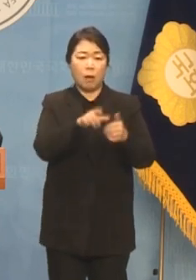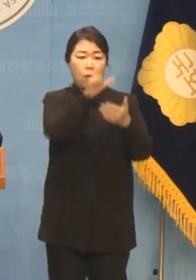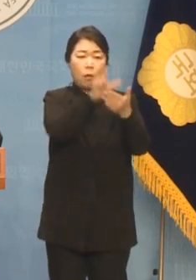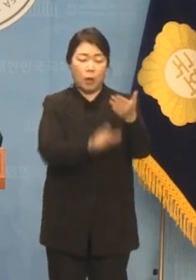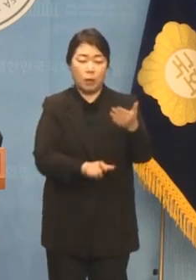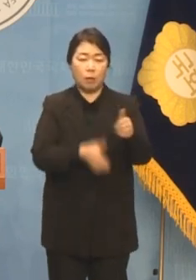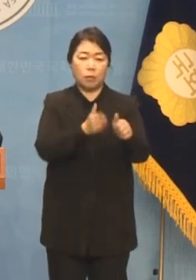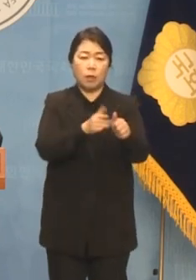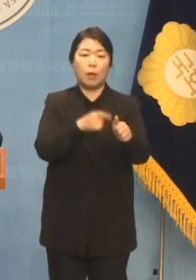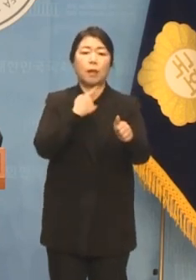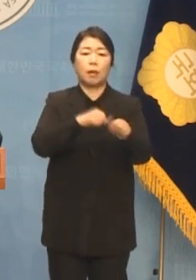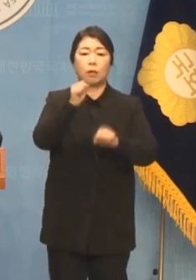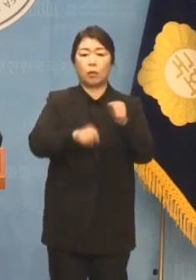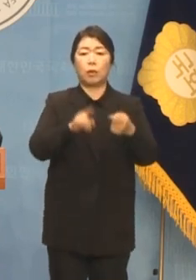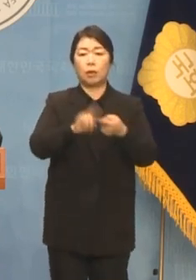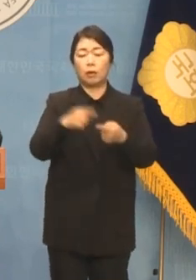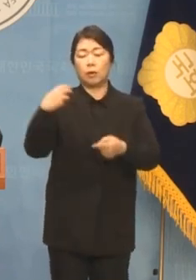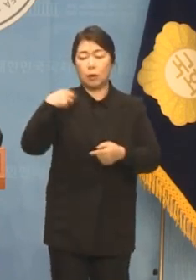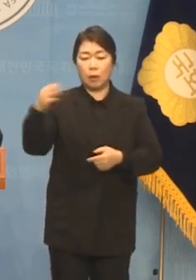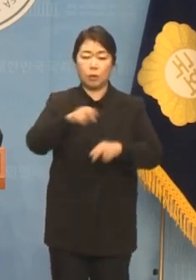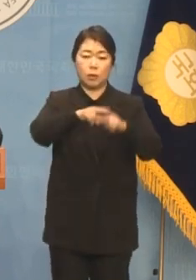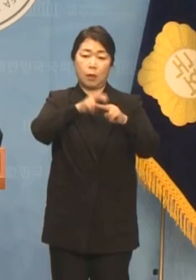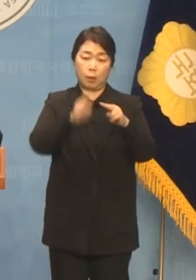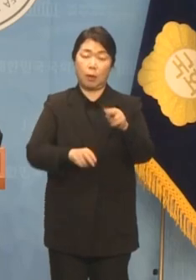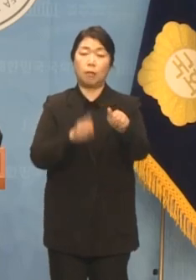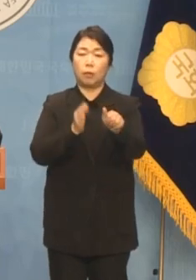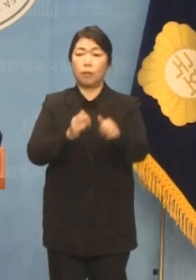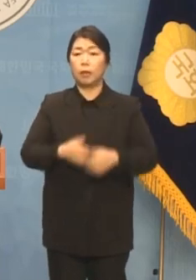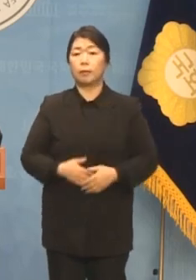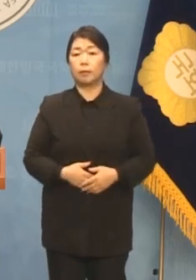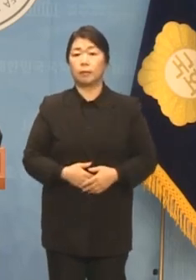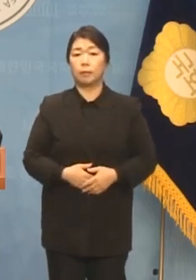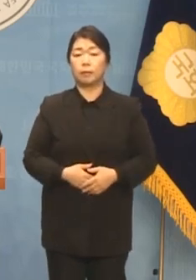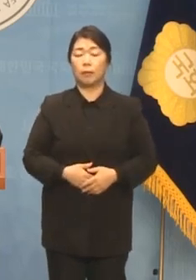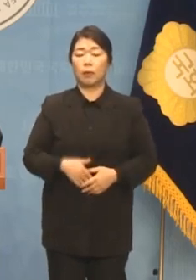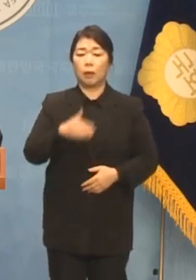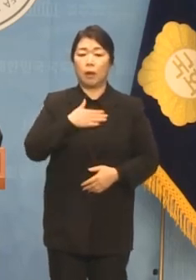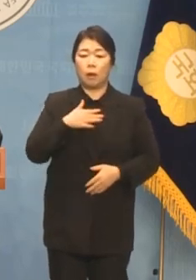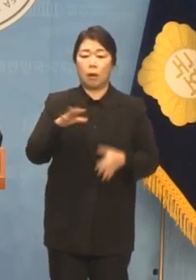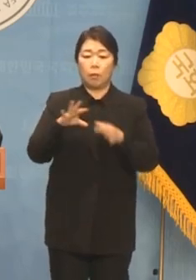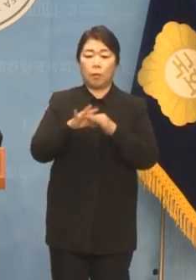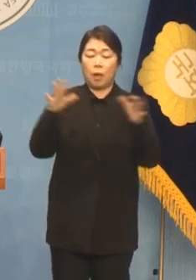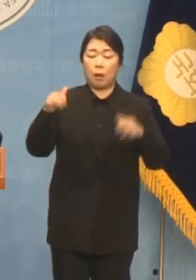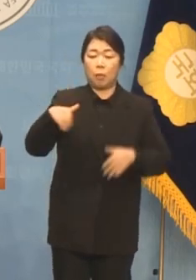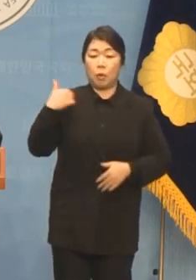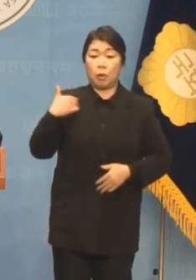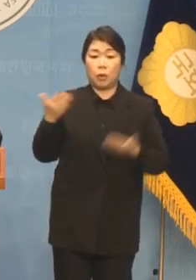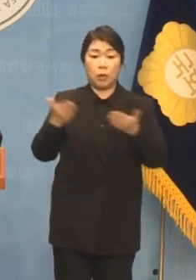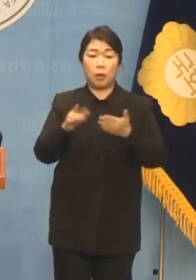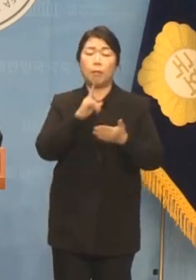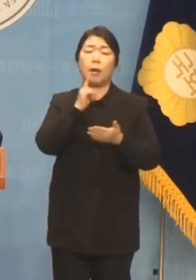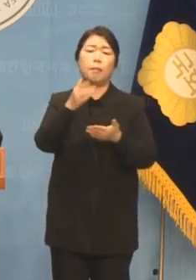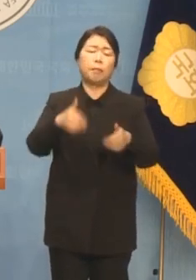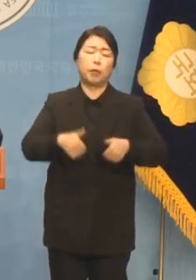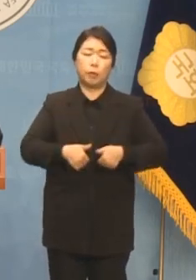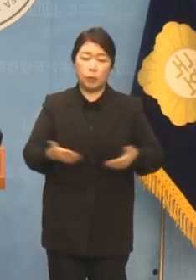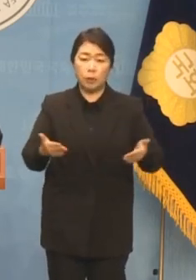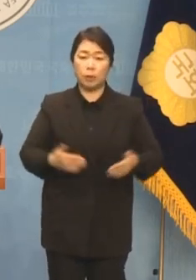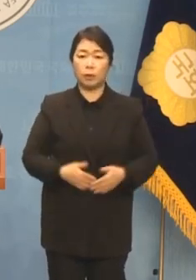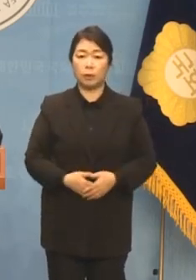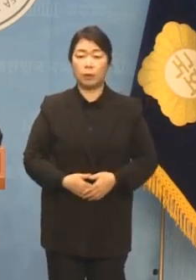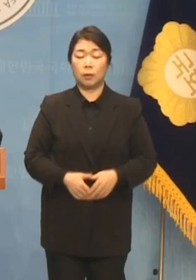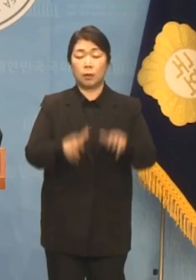사퇴해야 합니다 나는 모르는 일이라며 손사래 칠 것이 아닙니다